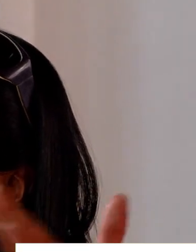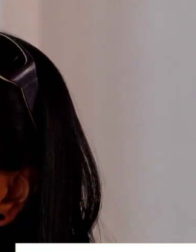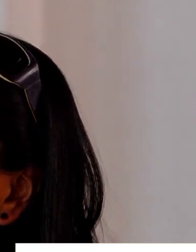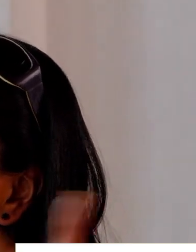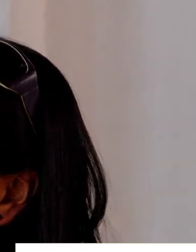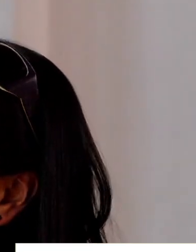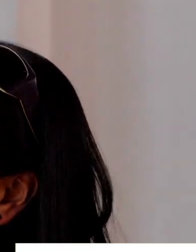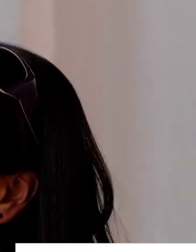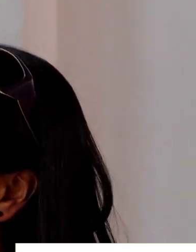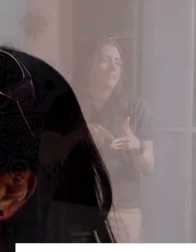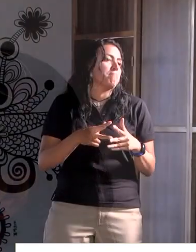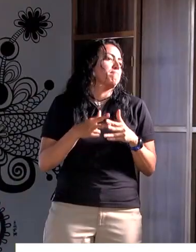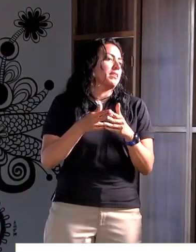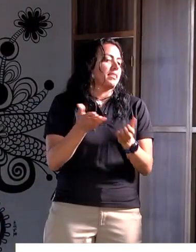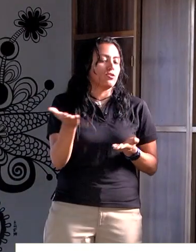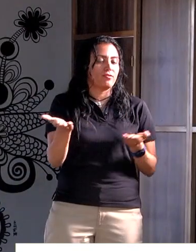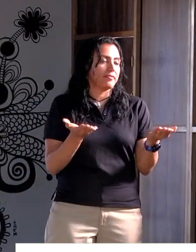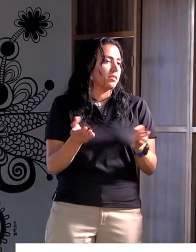profesionales,